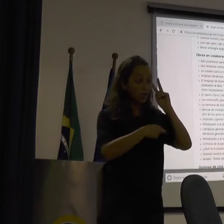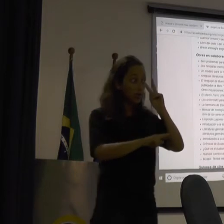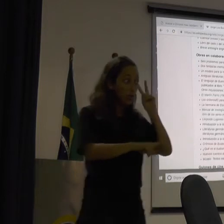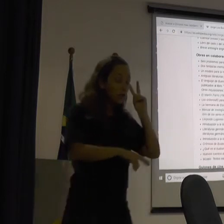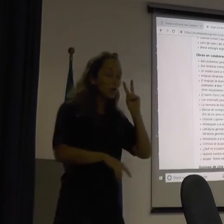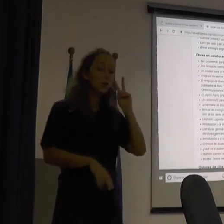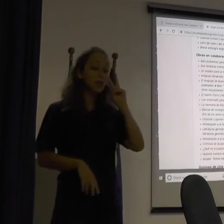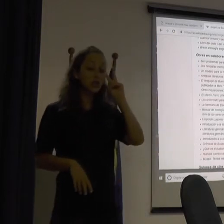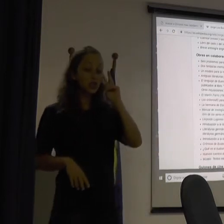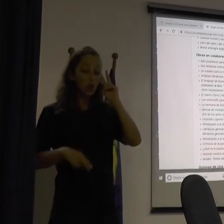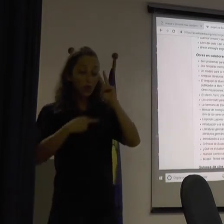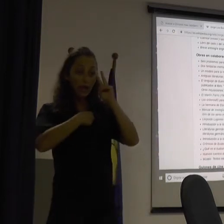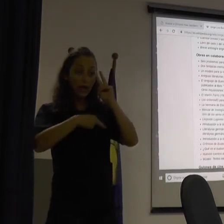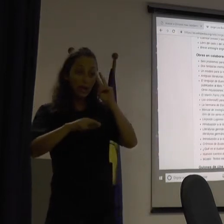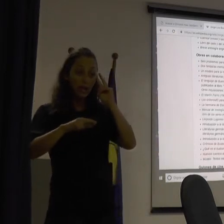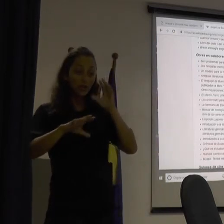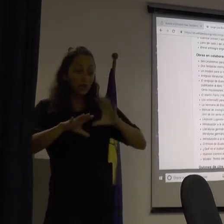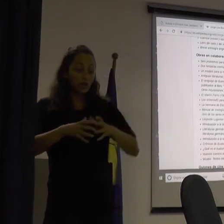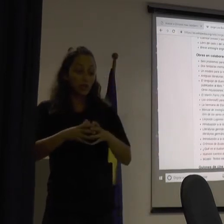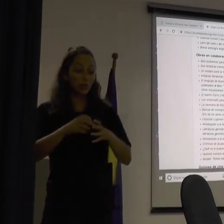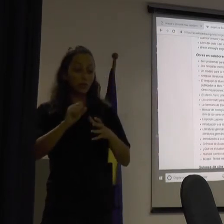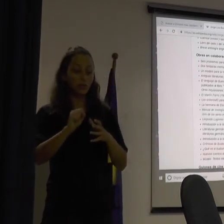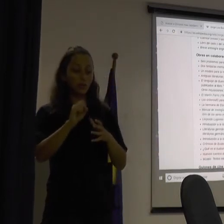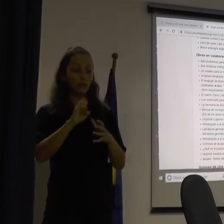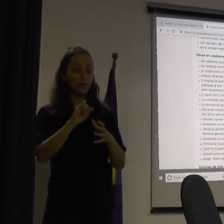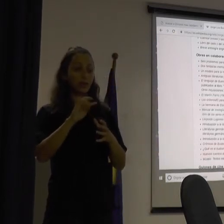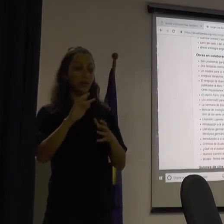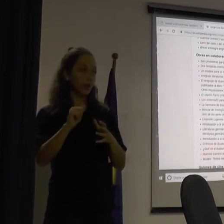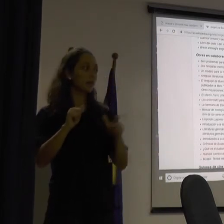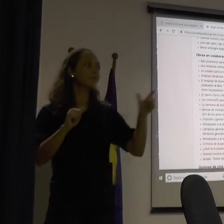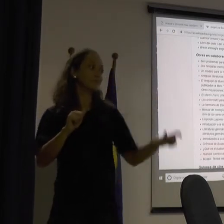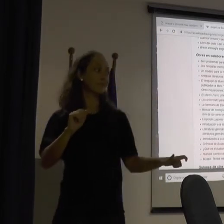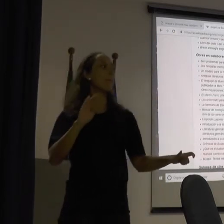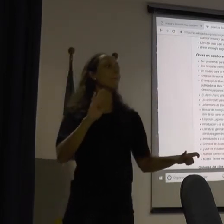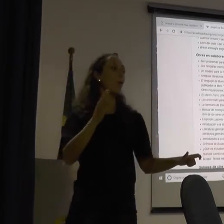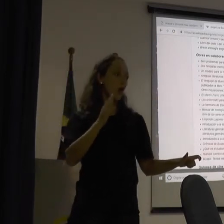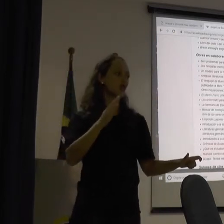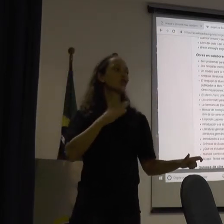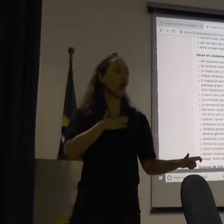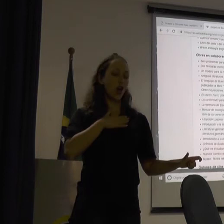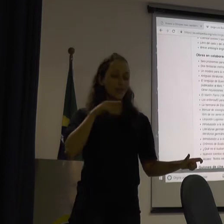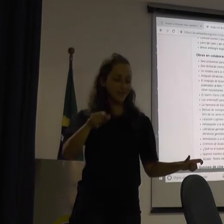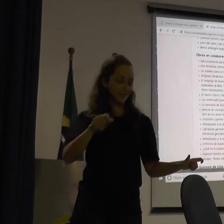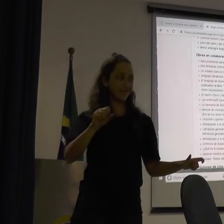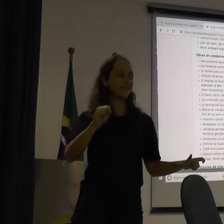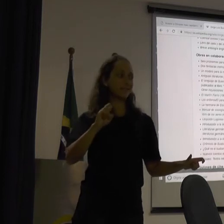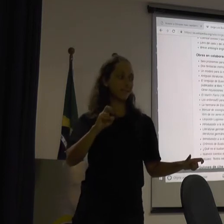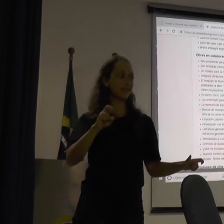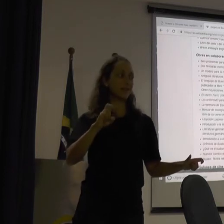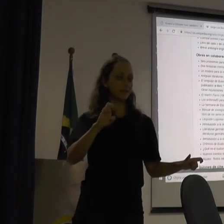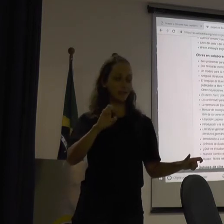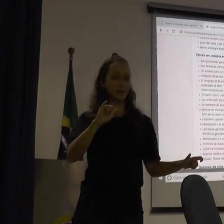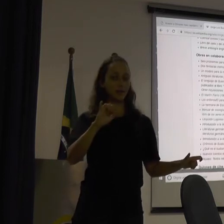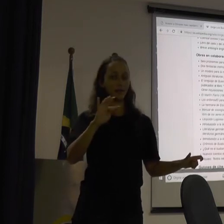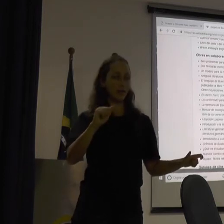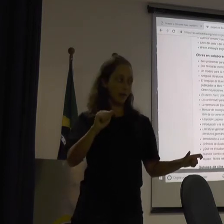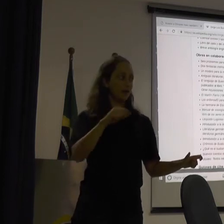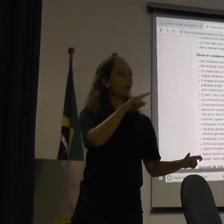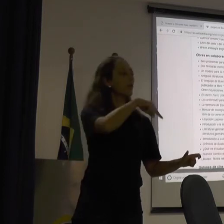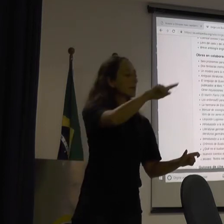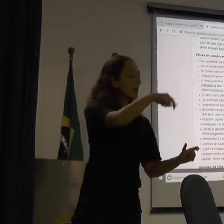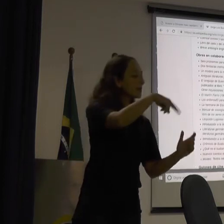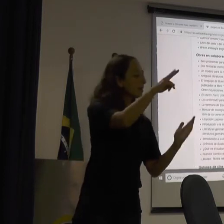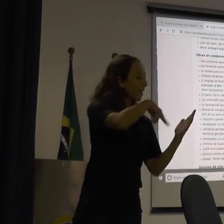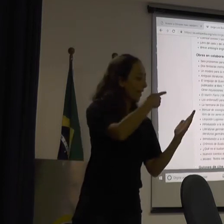das seitas, que é uma especialidade do Borges, né? Se vocês lerem os textos do Borges, vão ver que uma boa parte